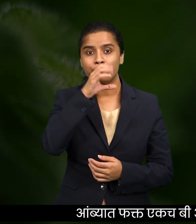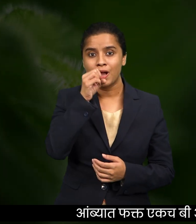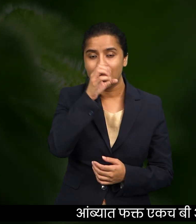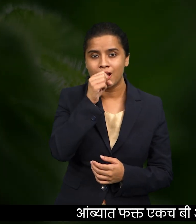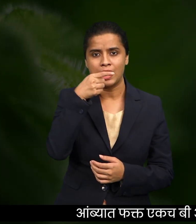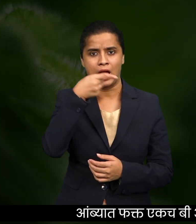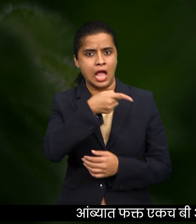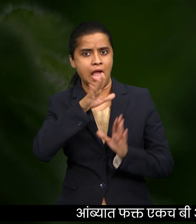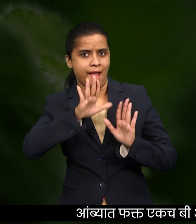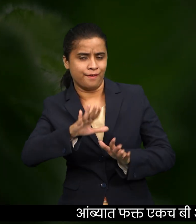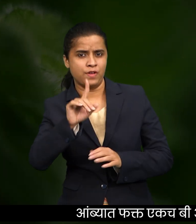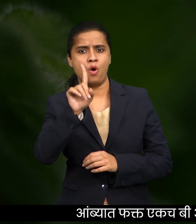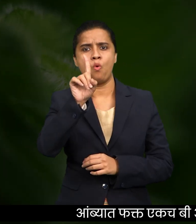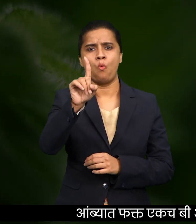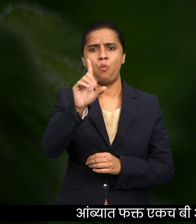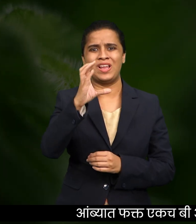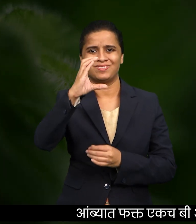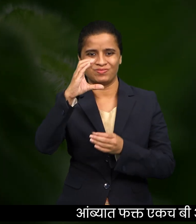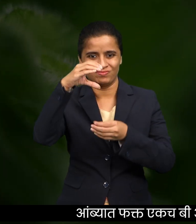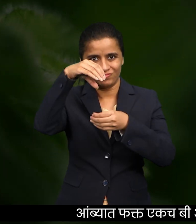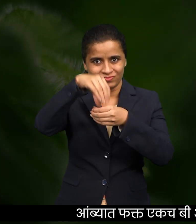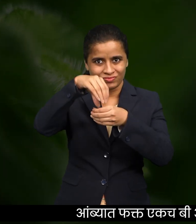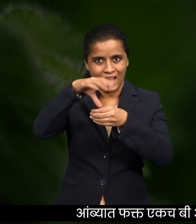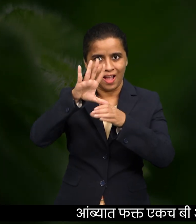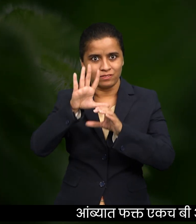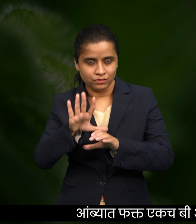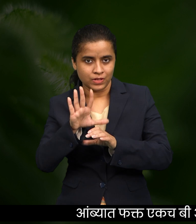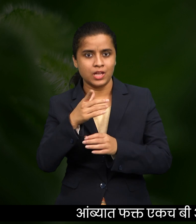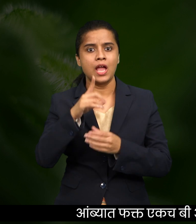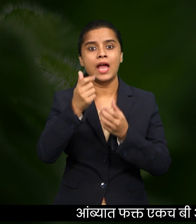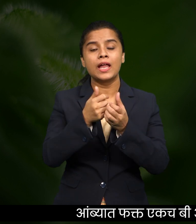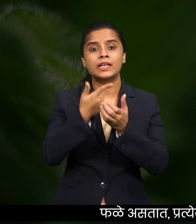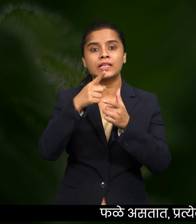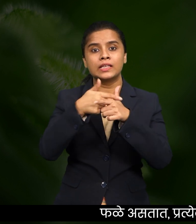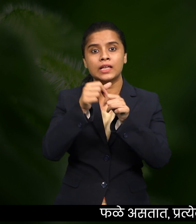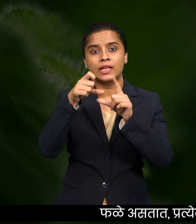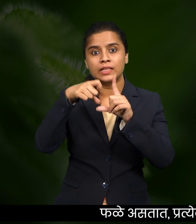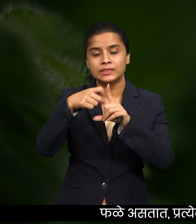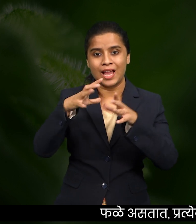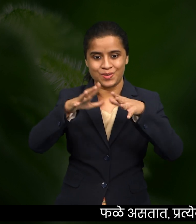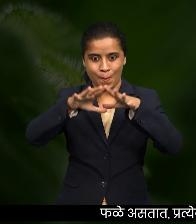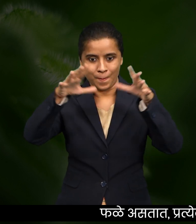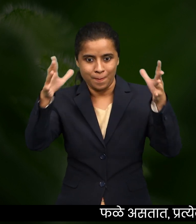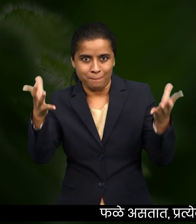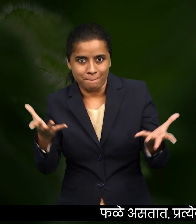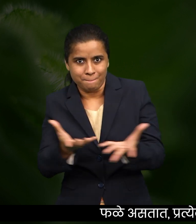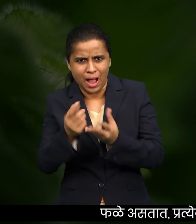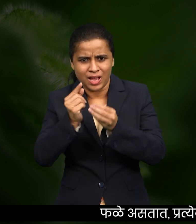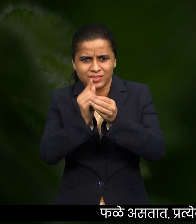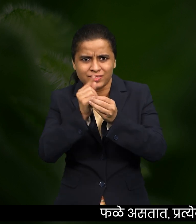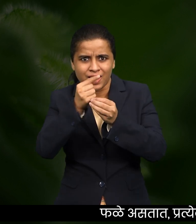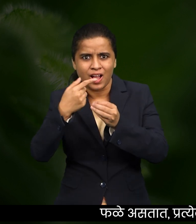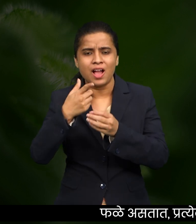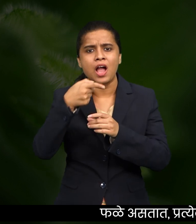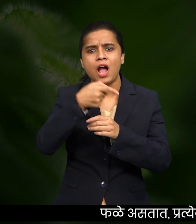आंब्यात फक्त एकच बी असते, तर फणस अनेक लहान फळे असतात. प्रत्येक फळाचे स्वतःचे